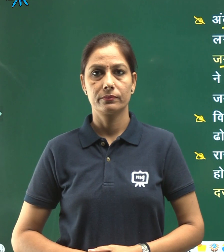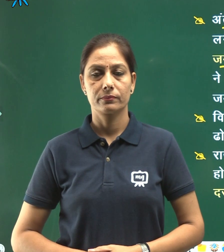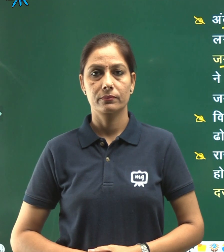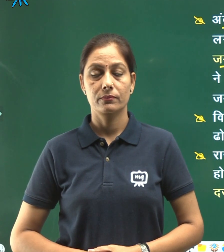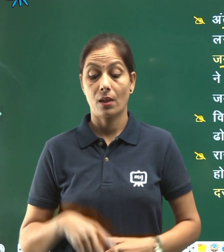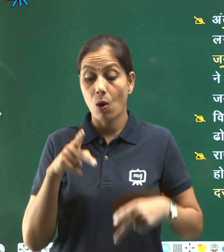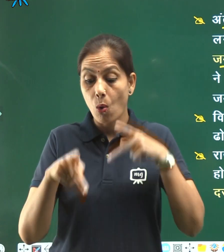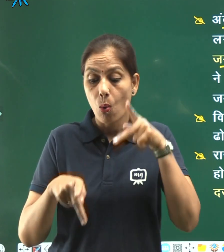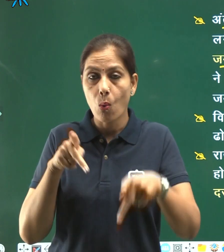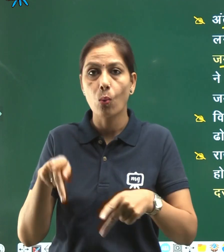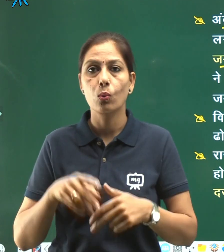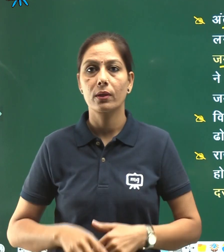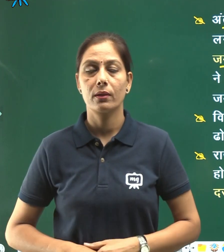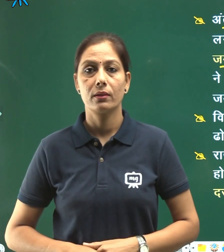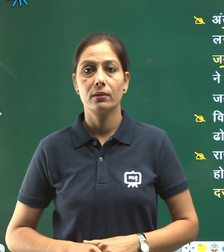जनता ने